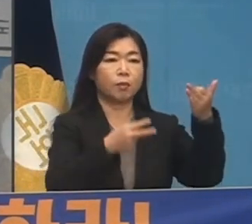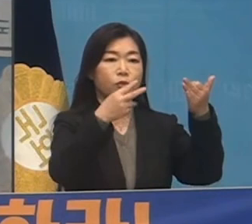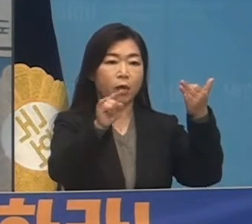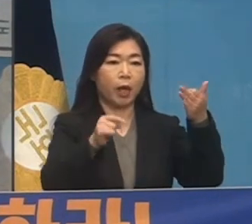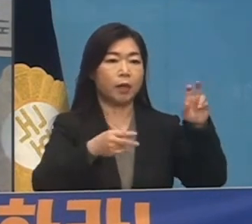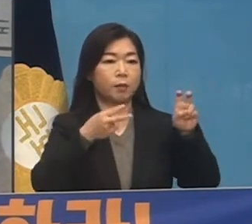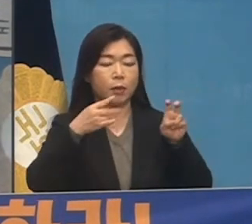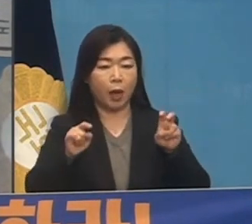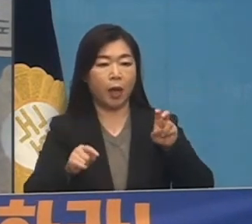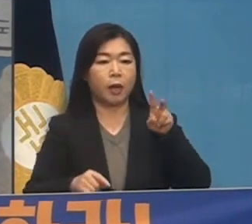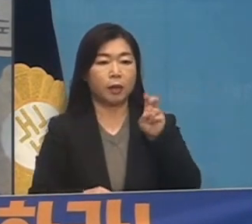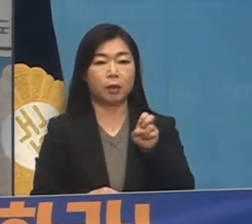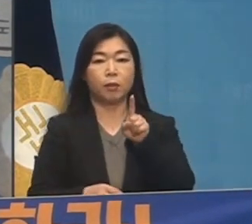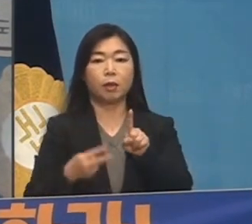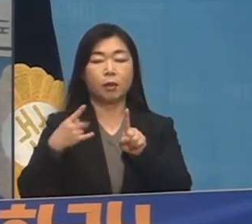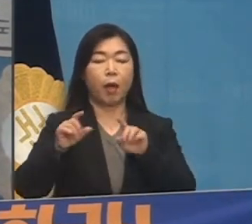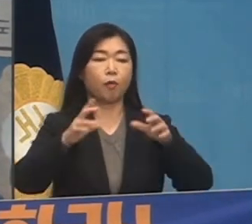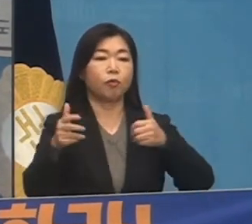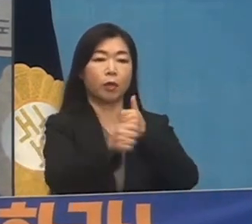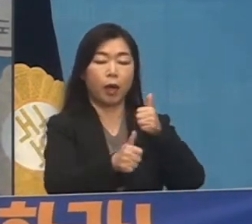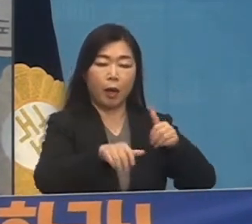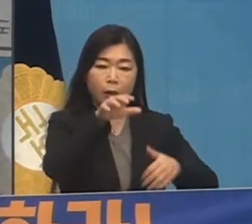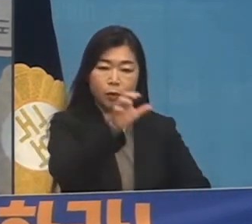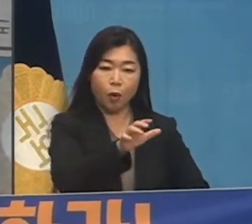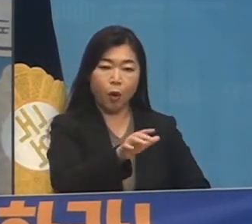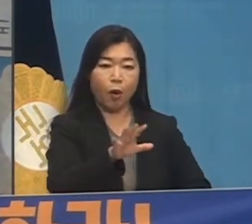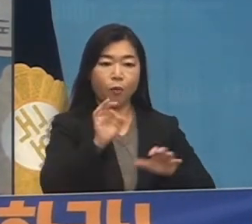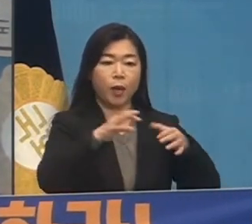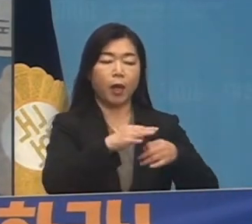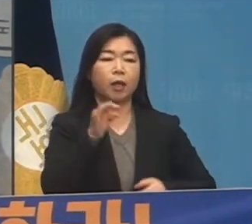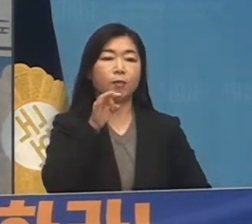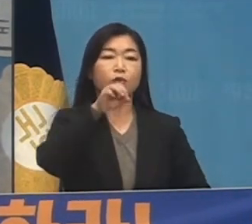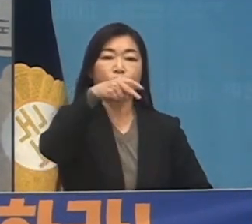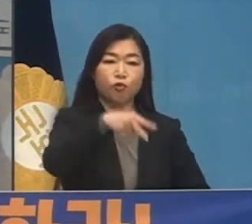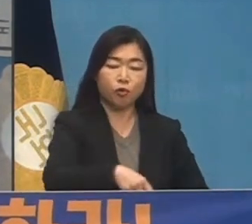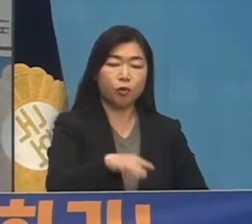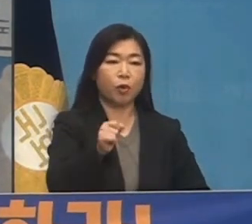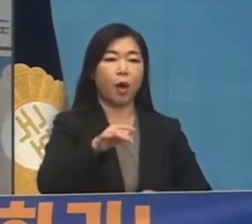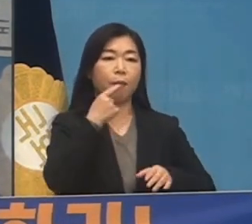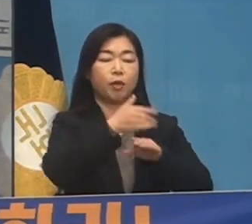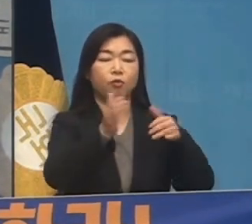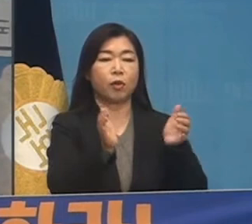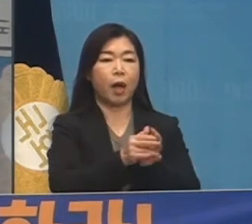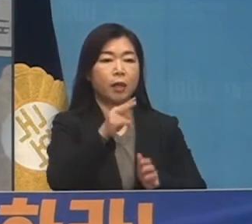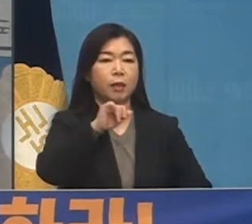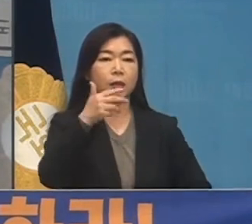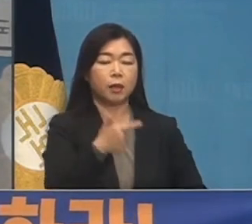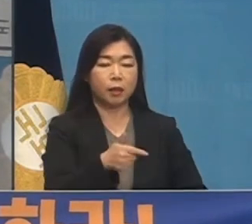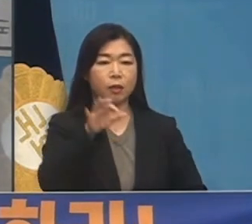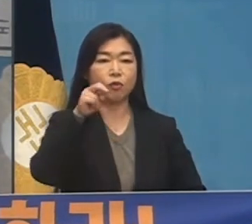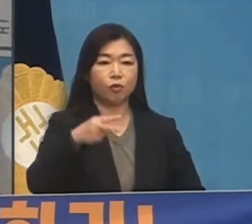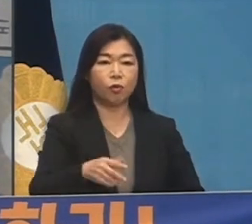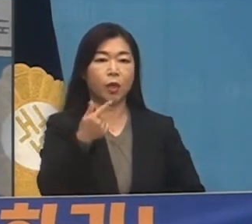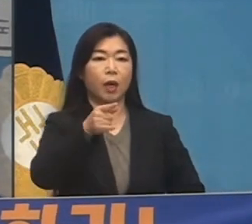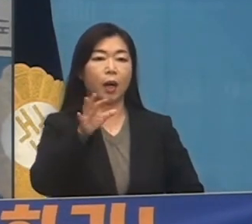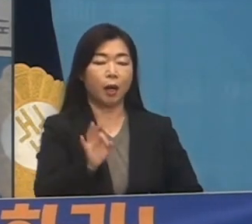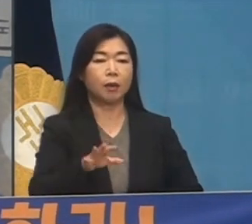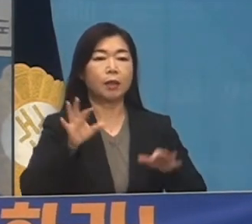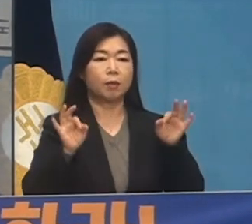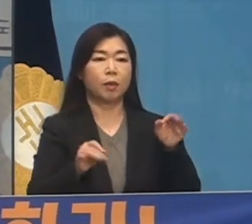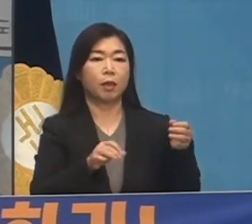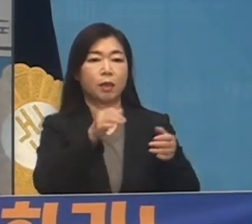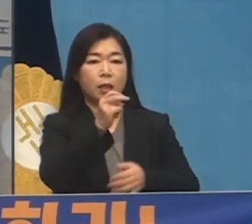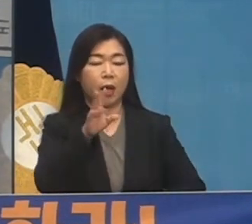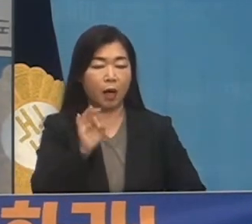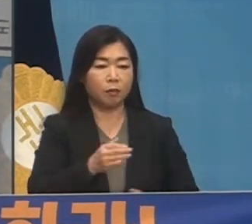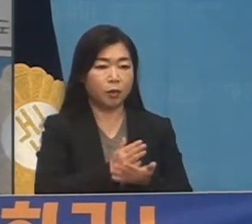20대, 21대 국회에서 국민의힘 유승민, 민주당 신계륜, 윤호중, 강병원, 김영배,